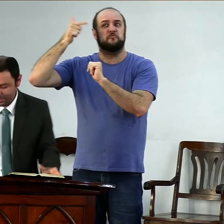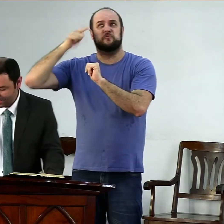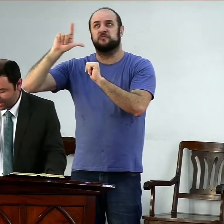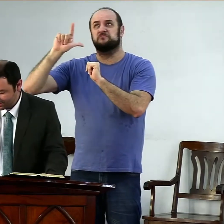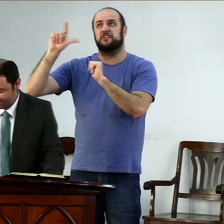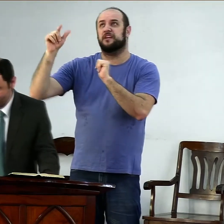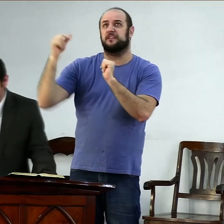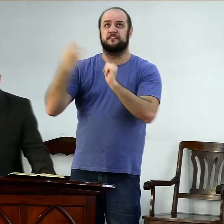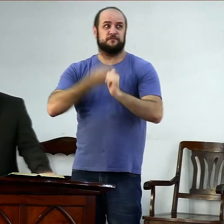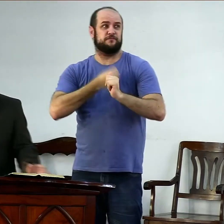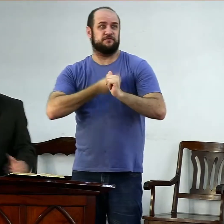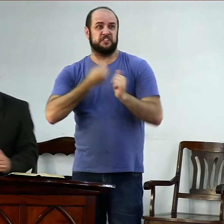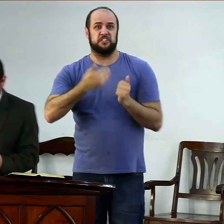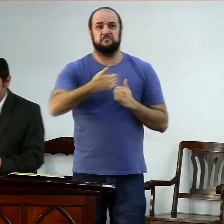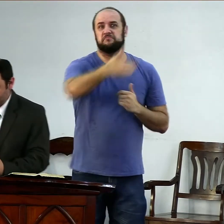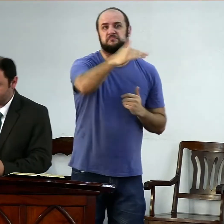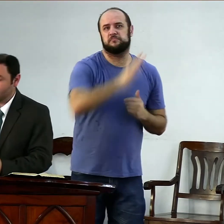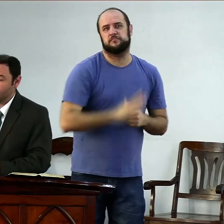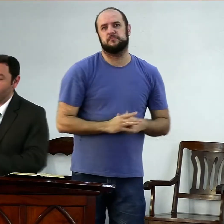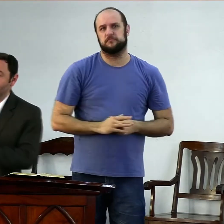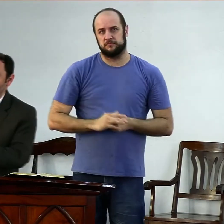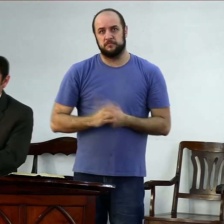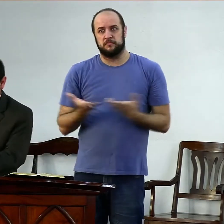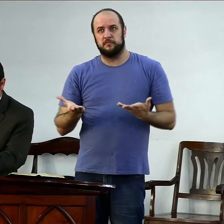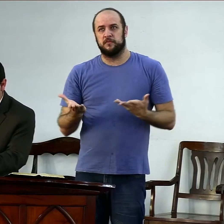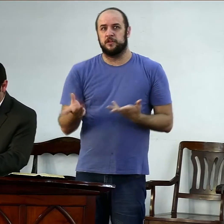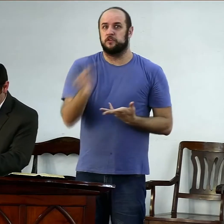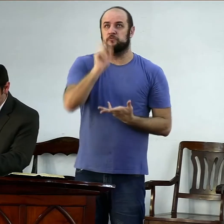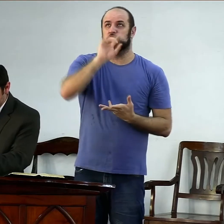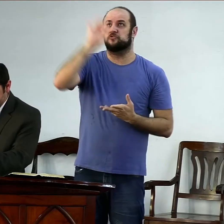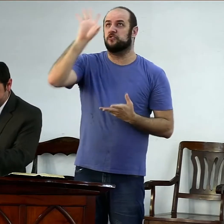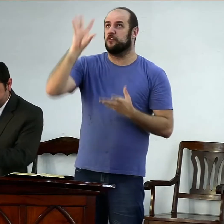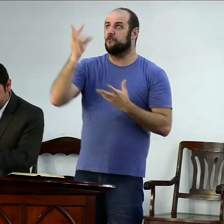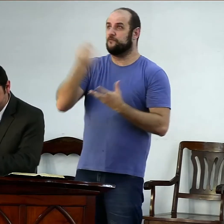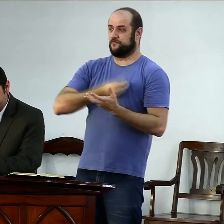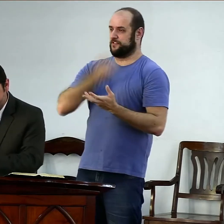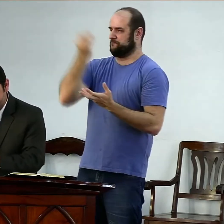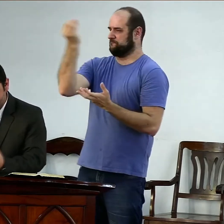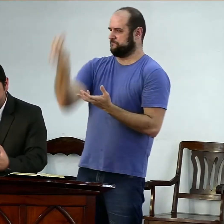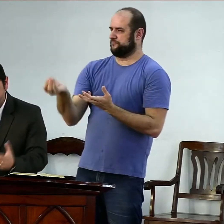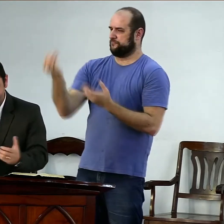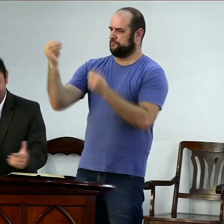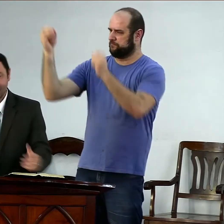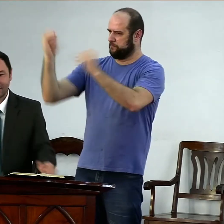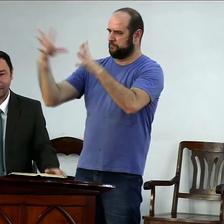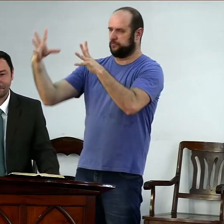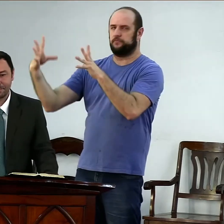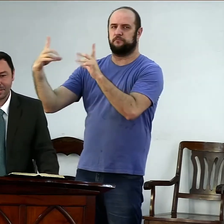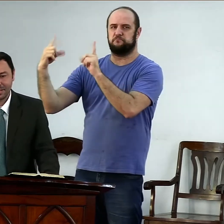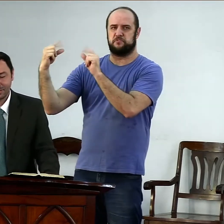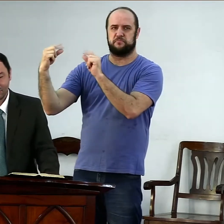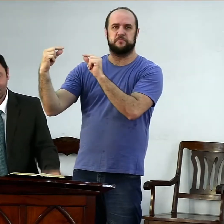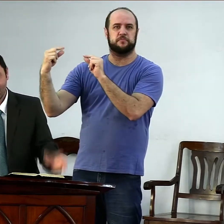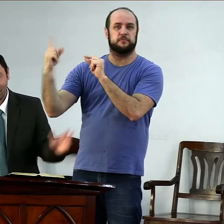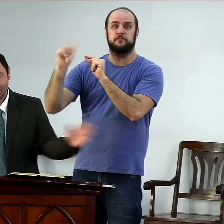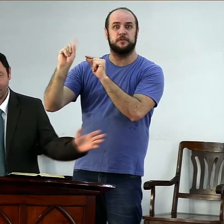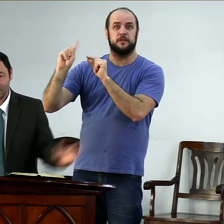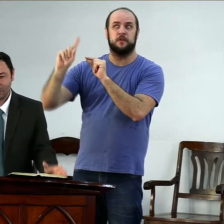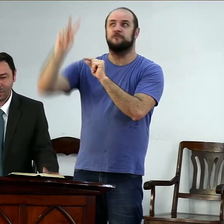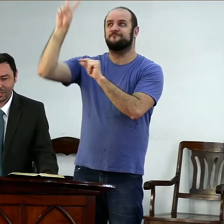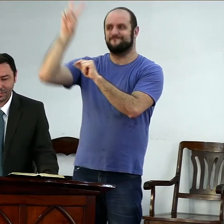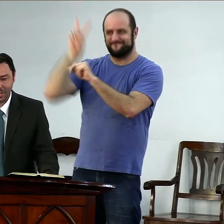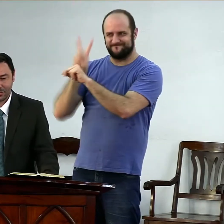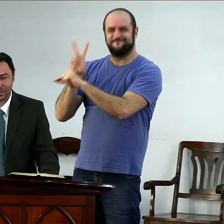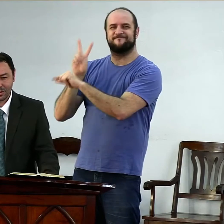suas necessidades. Deus não apenas criou a vida, Ele também a sustenta. Se você olhar para o